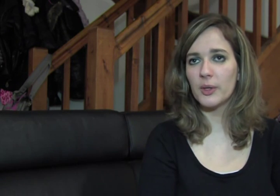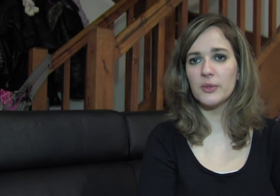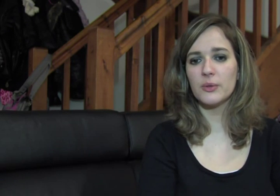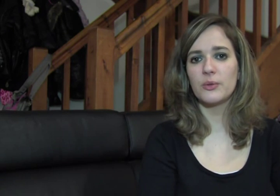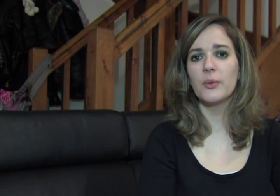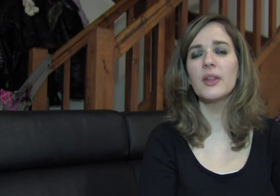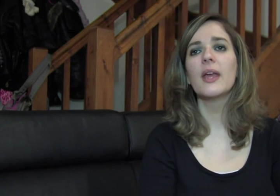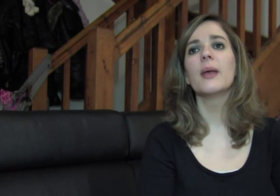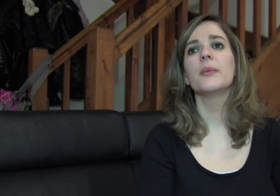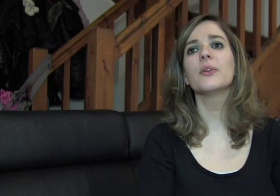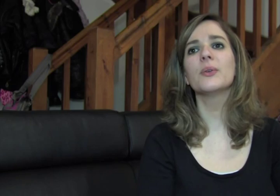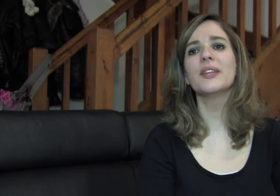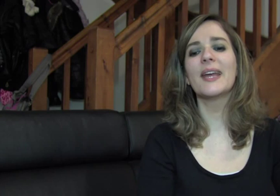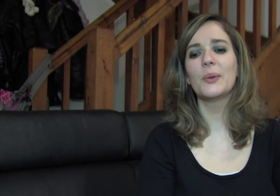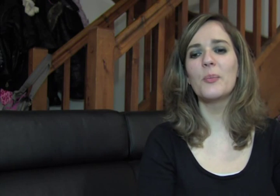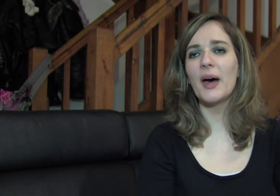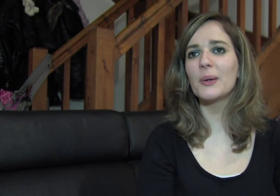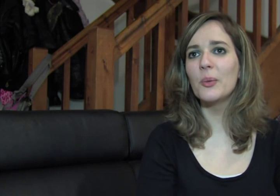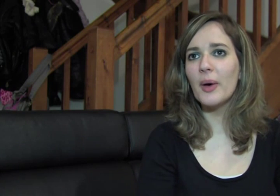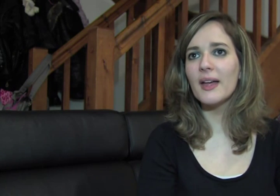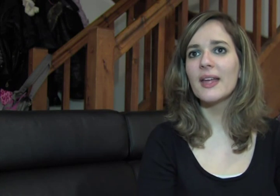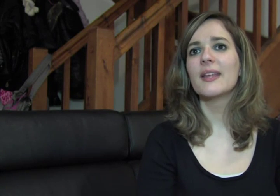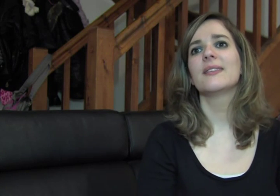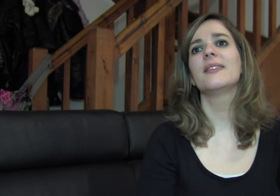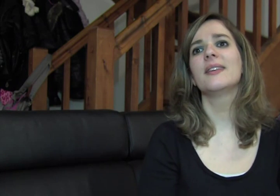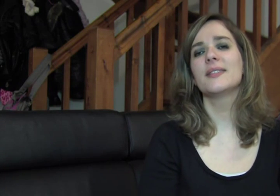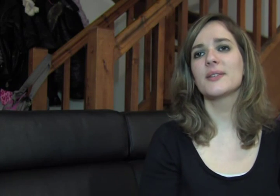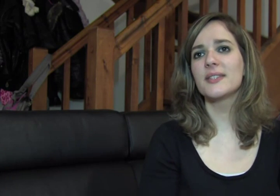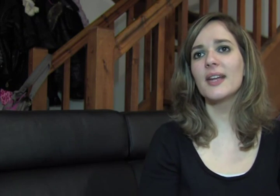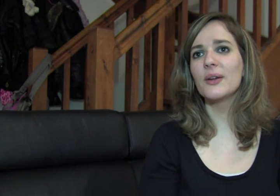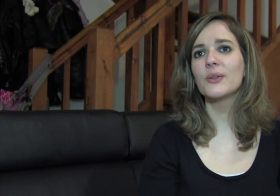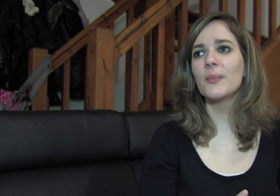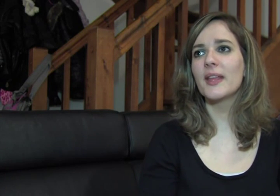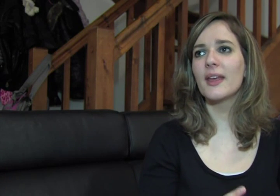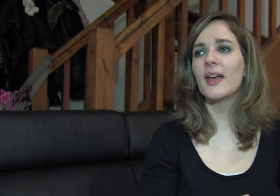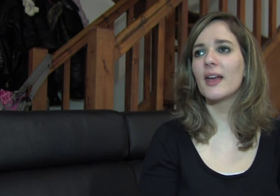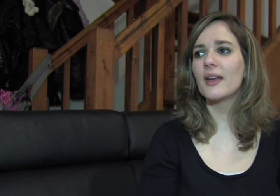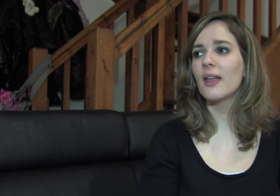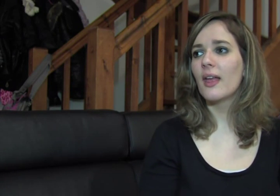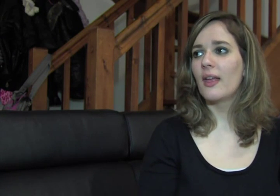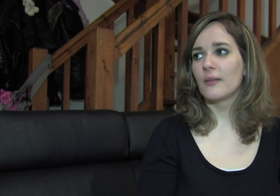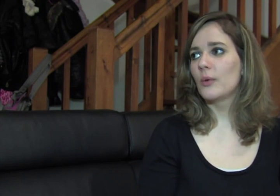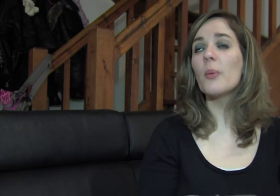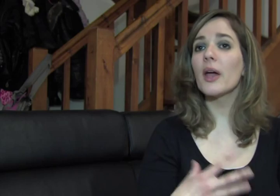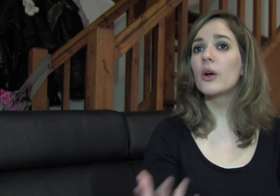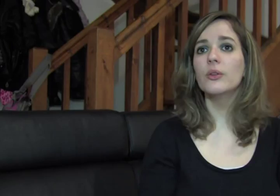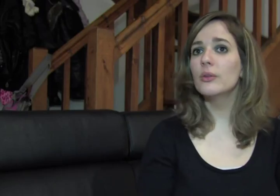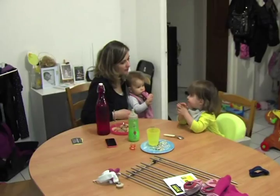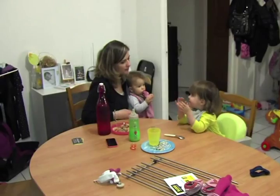bien ce que je lui demande, mais étant donné qu'elle ne parle pas, c'était essentiel de mettre comme un code.